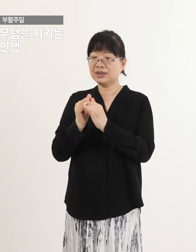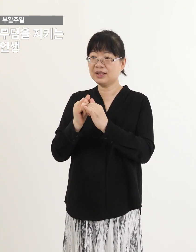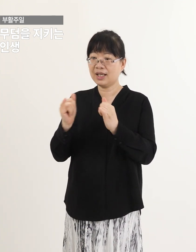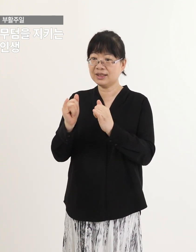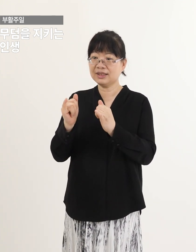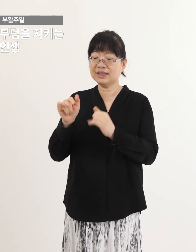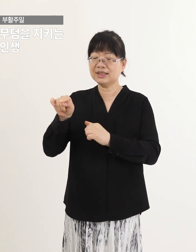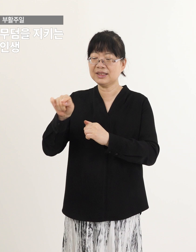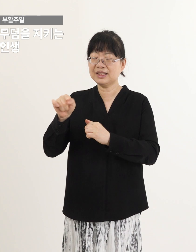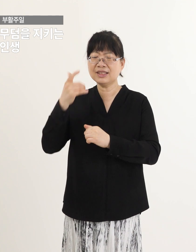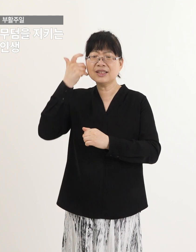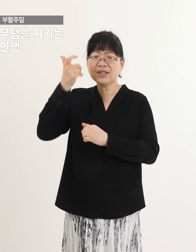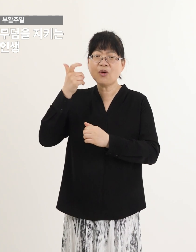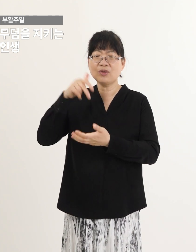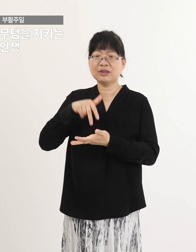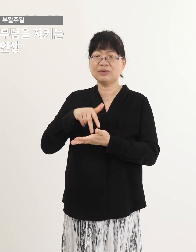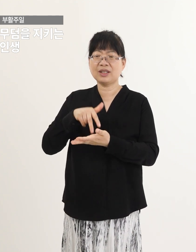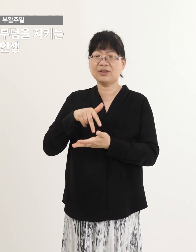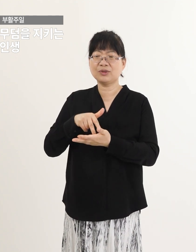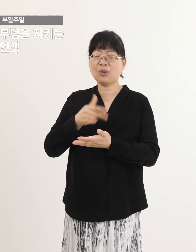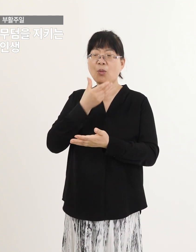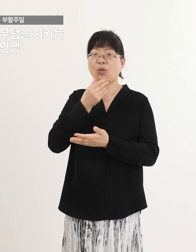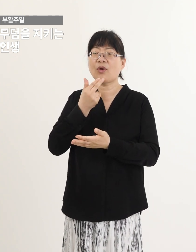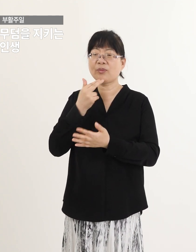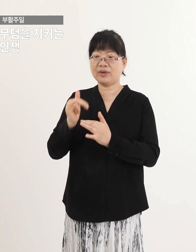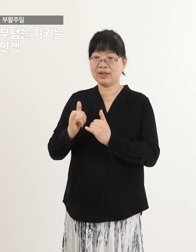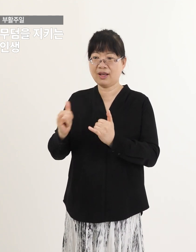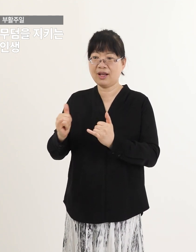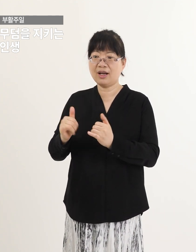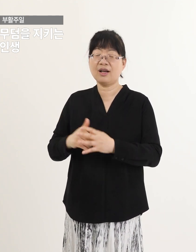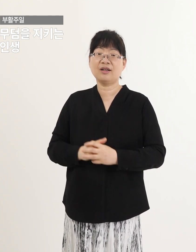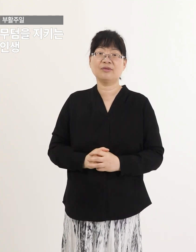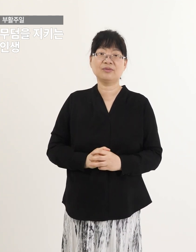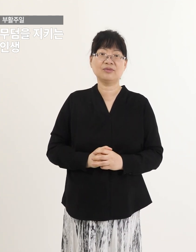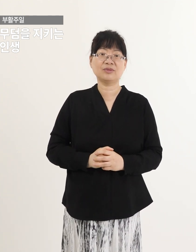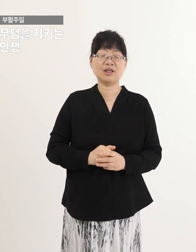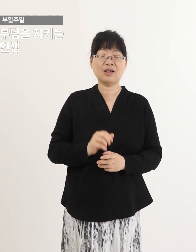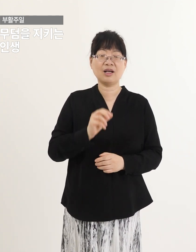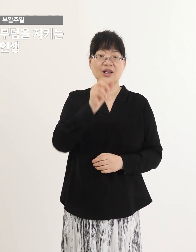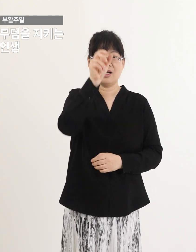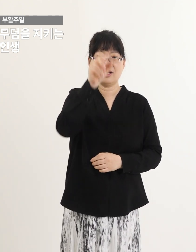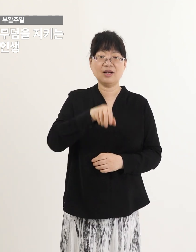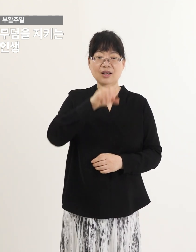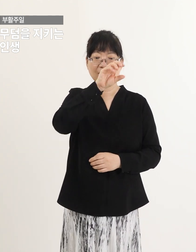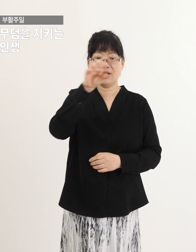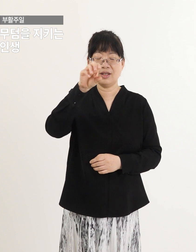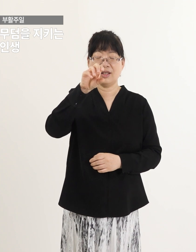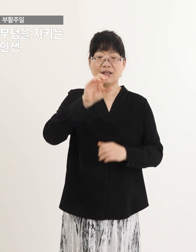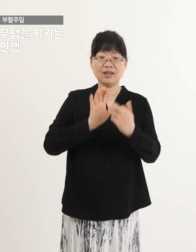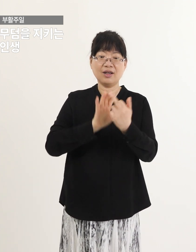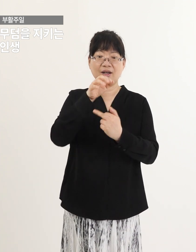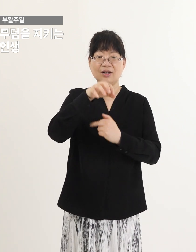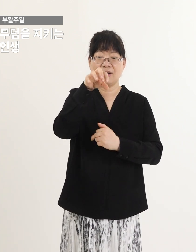복이 없는 사람들이구나. 백부장은 갈보리 언덕의 십자가의 현장에서